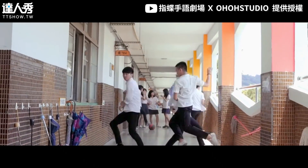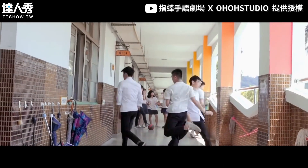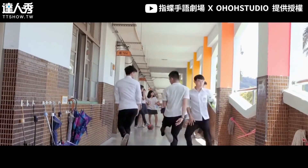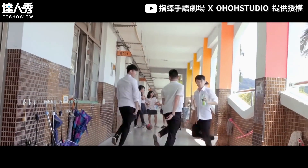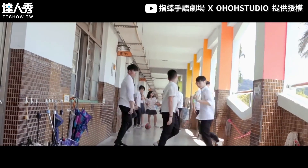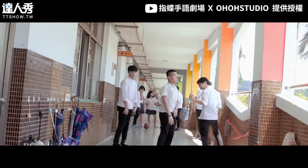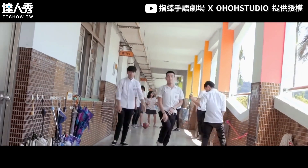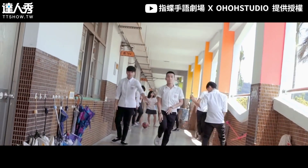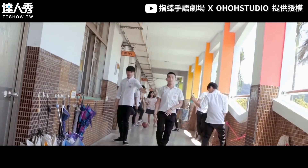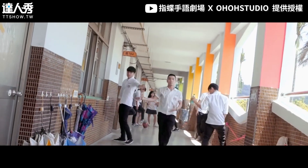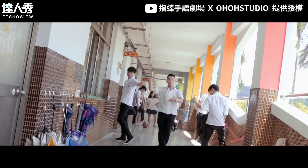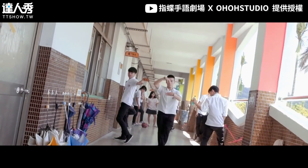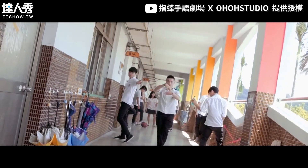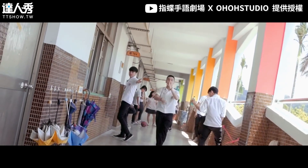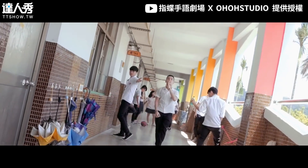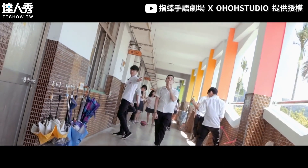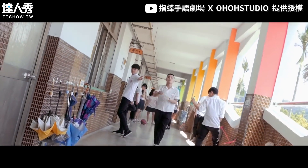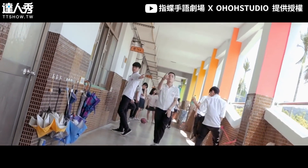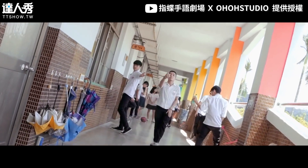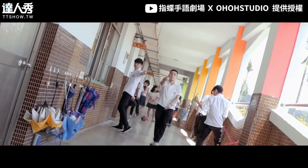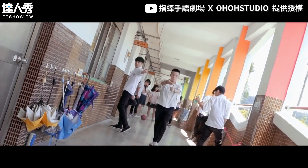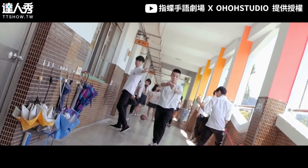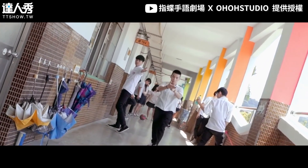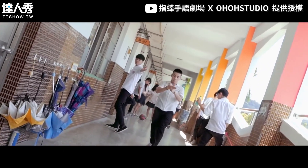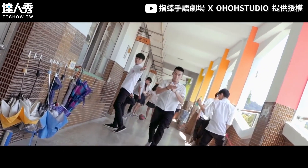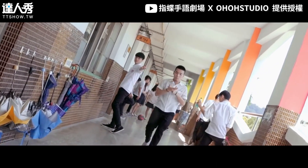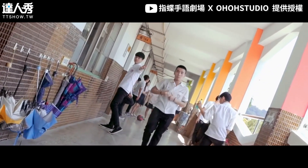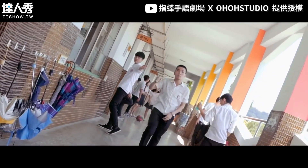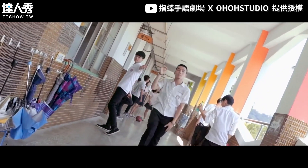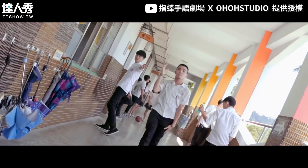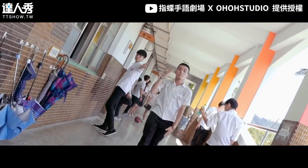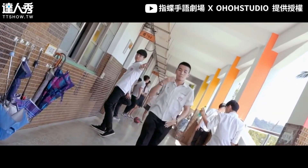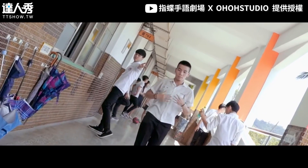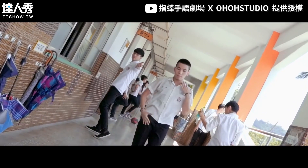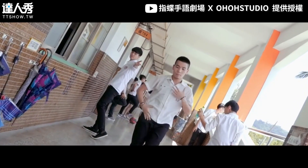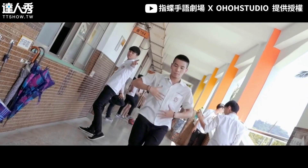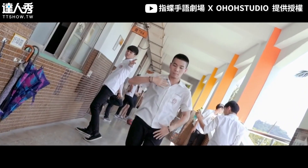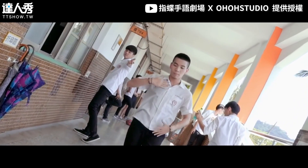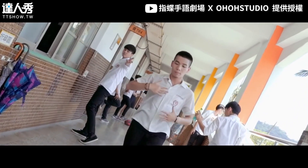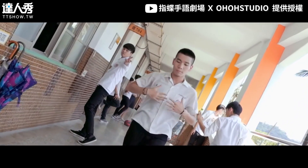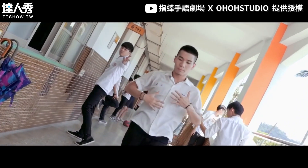正在盒子里的是你给我的快乐，